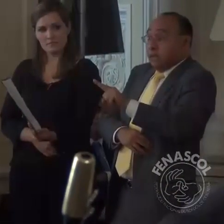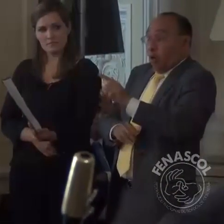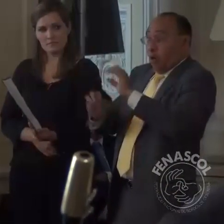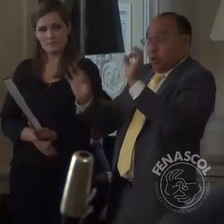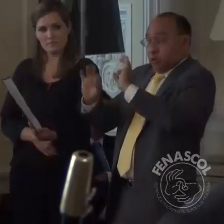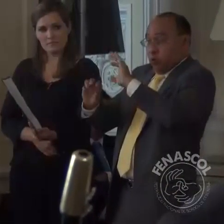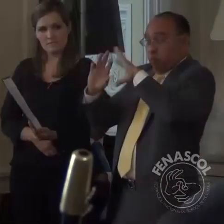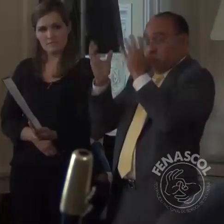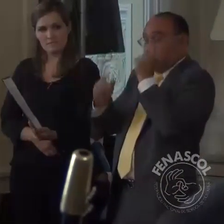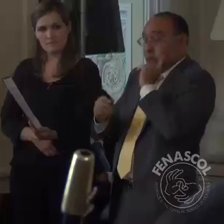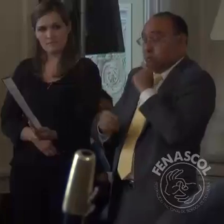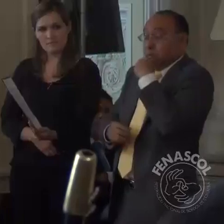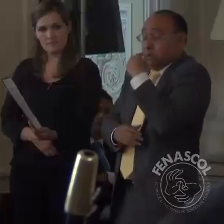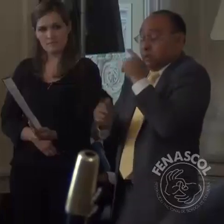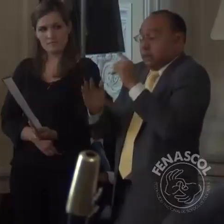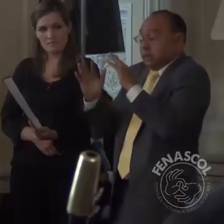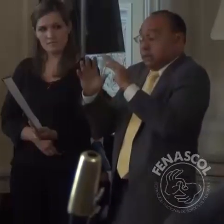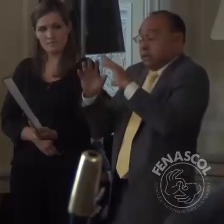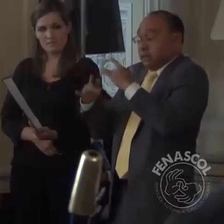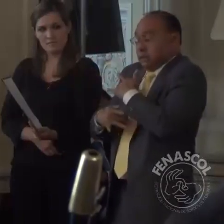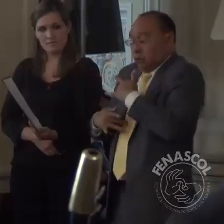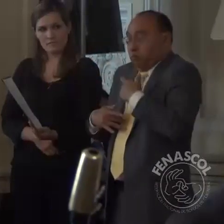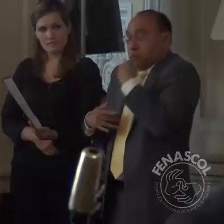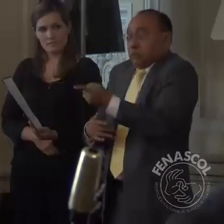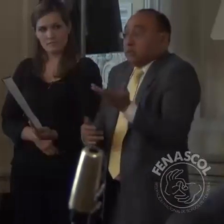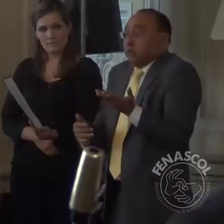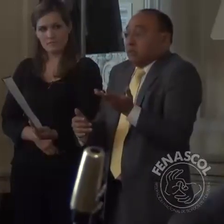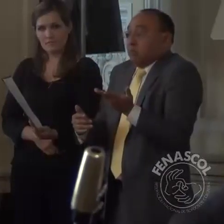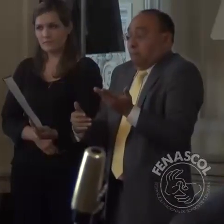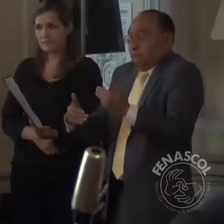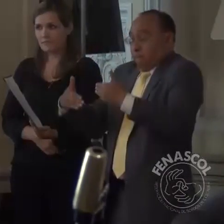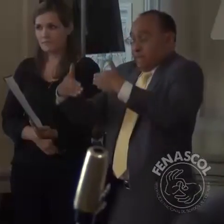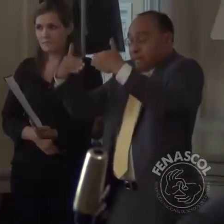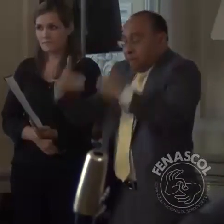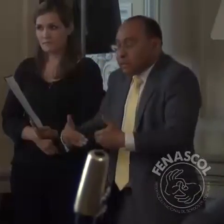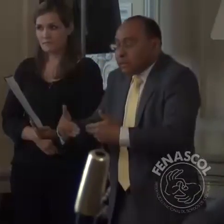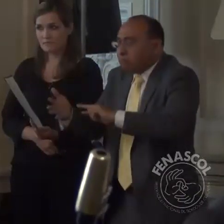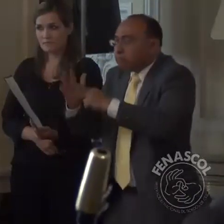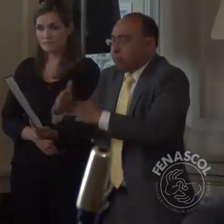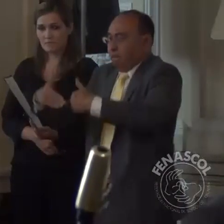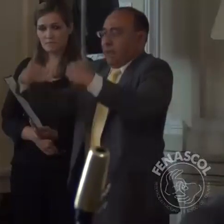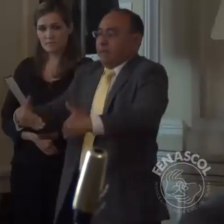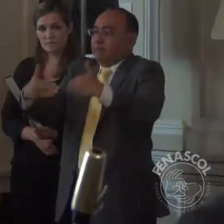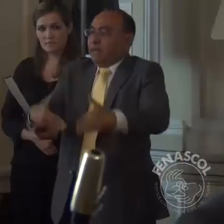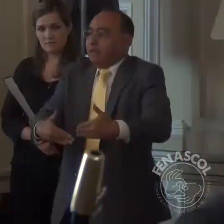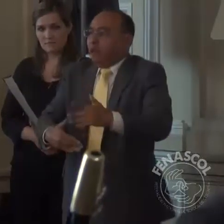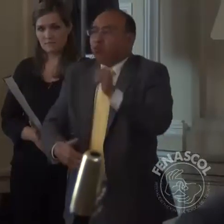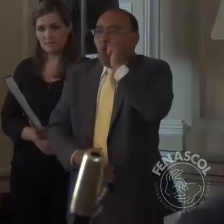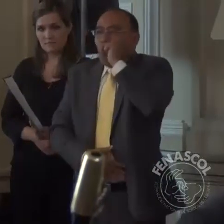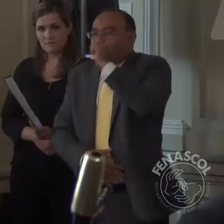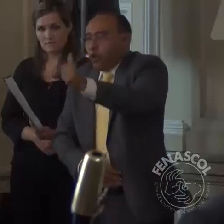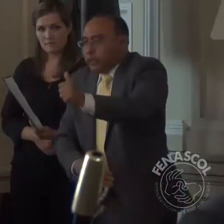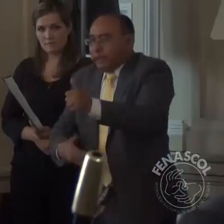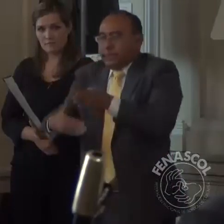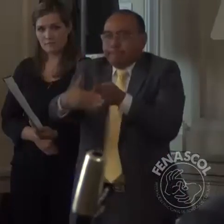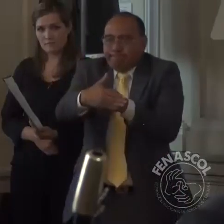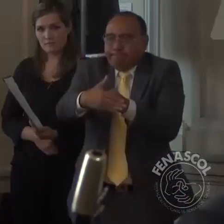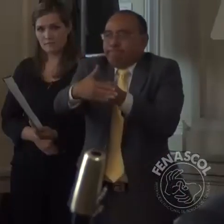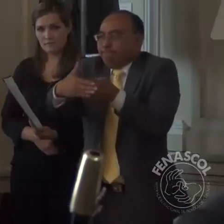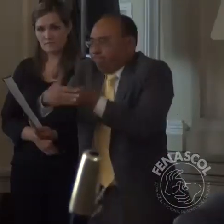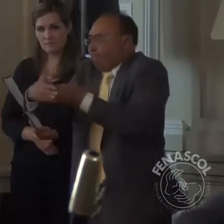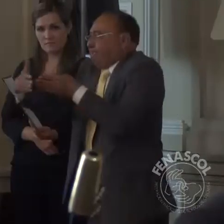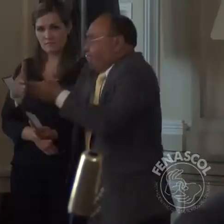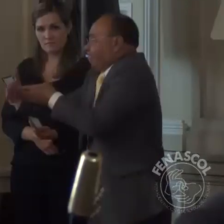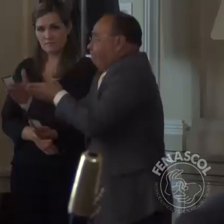las barreras, en la sociedad. Y la OMS dice que las personas con